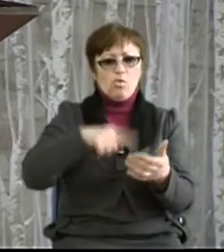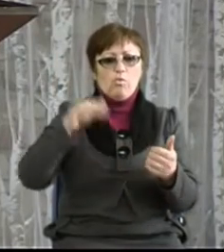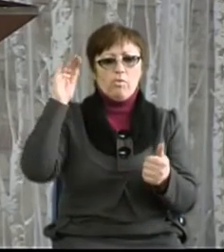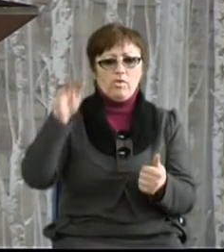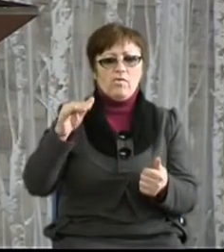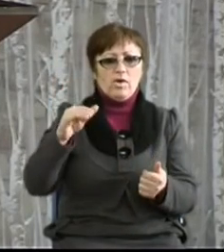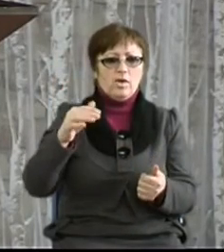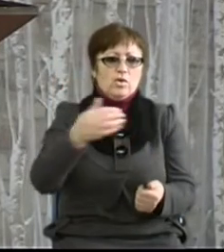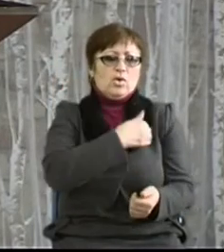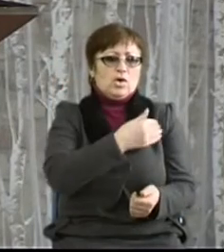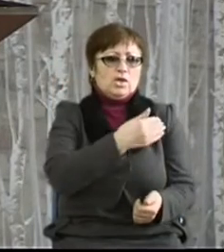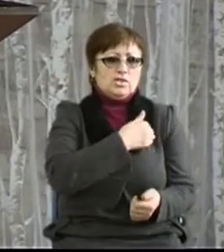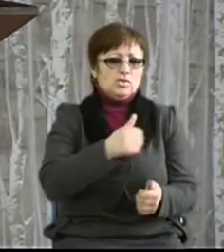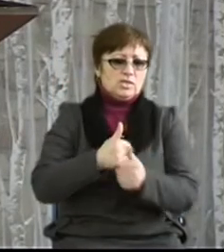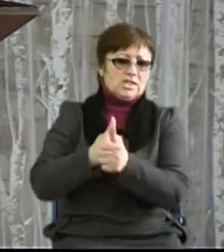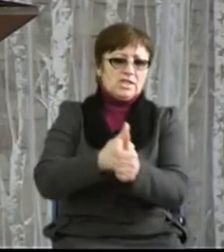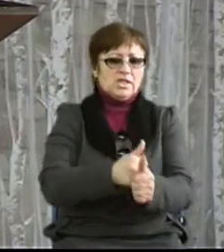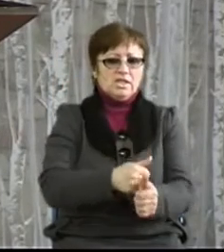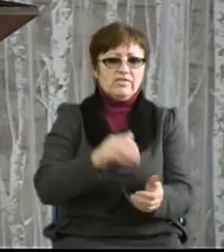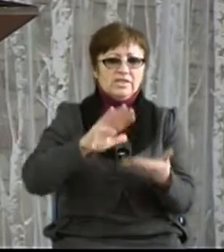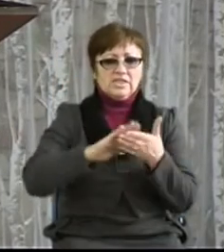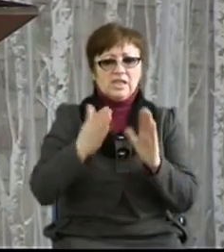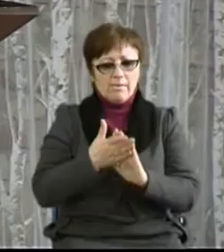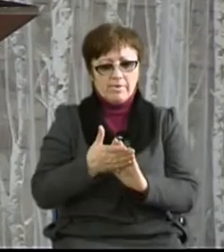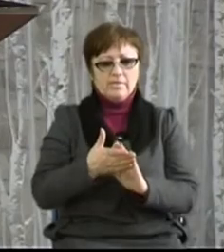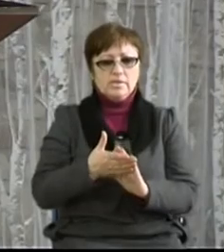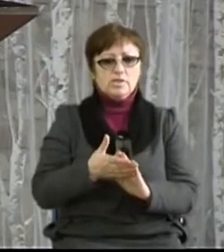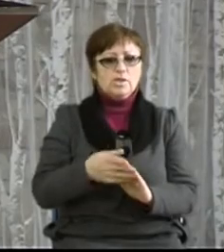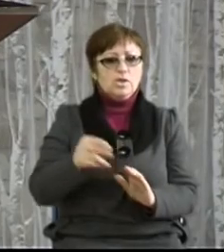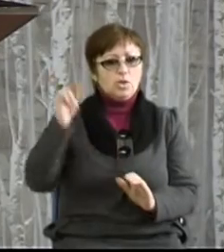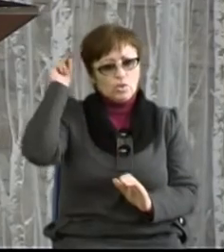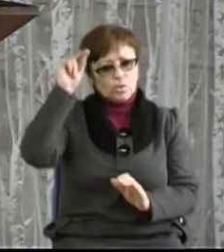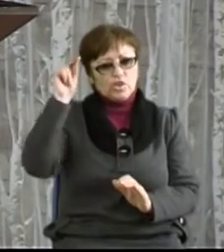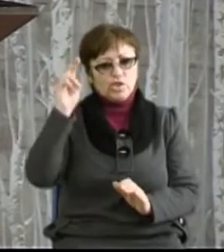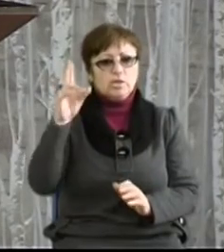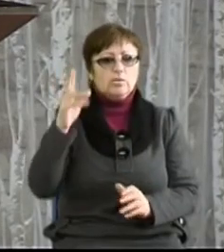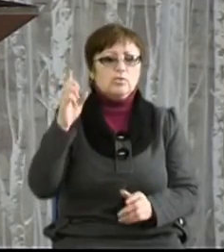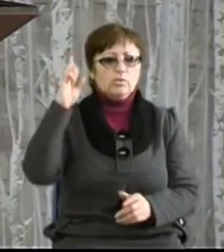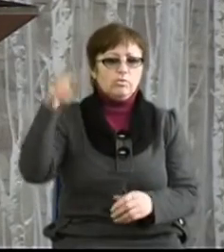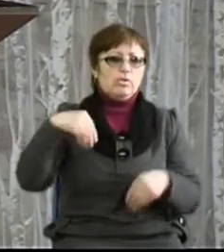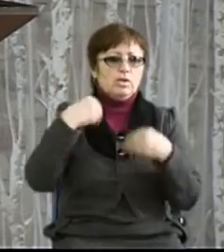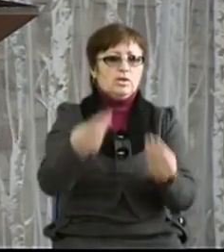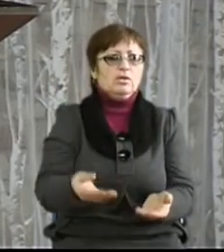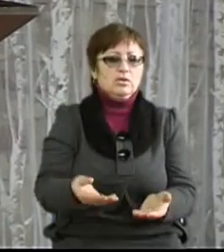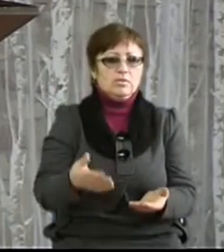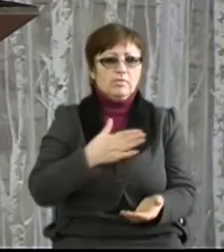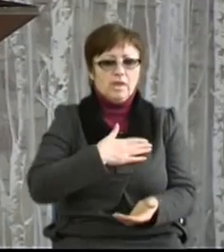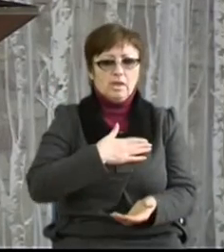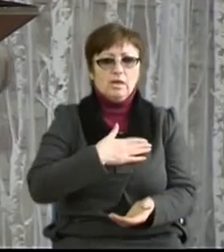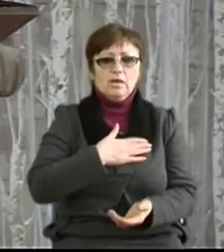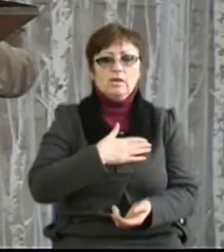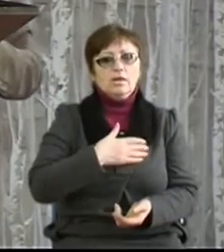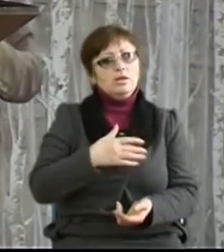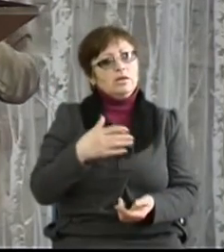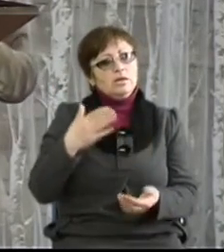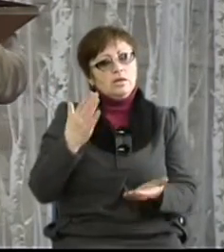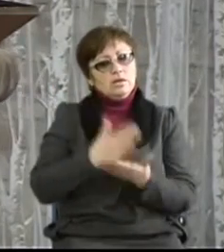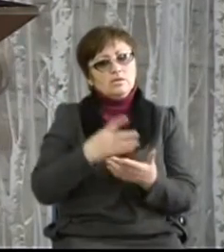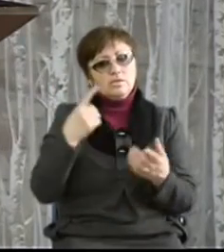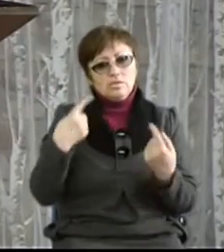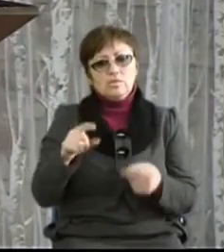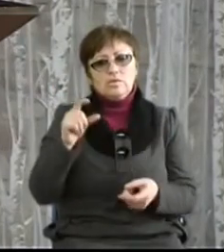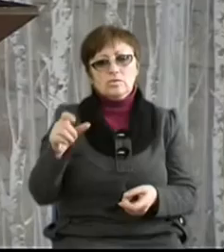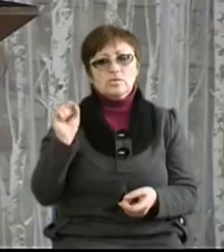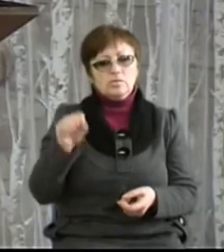уповаю на Него, и я хочу следовать той заповеди, тому учению, которое Бог говорит мне. Другая есть категория людей, которая